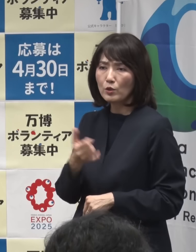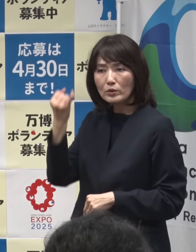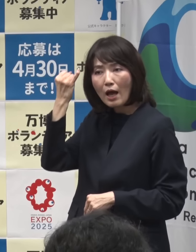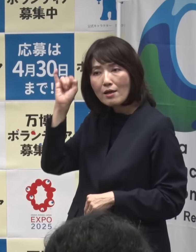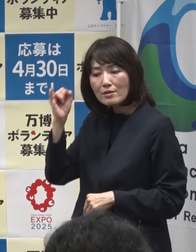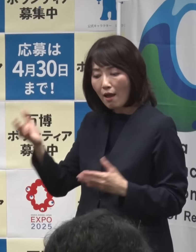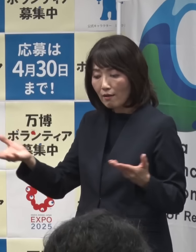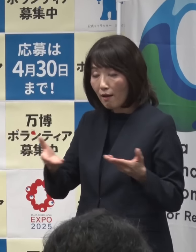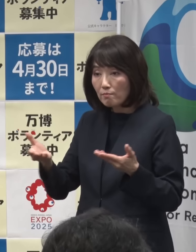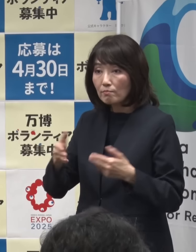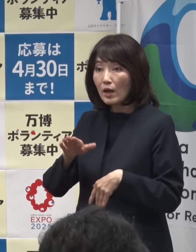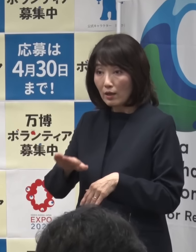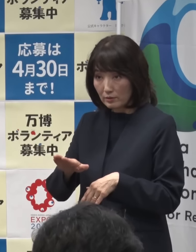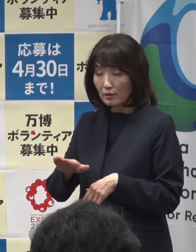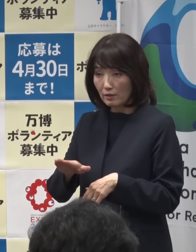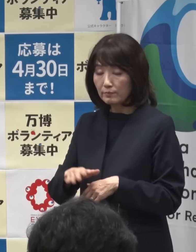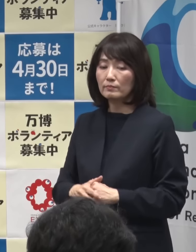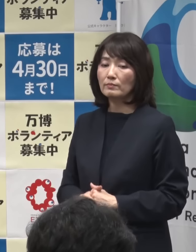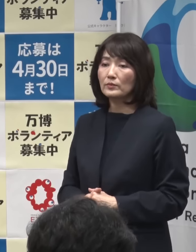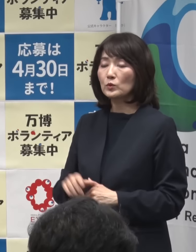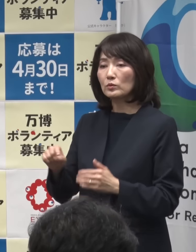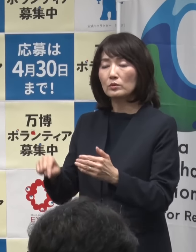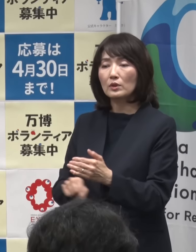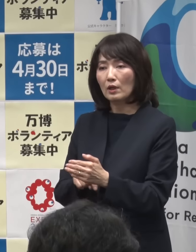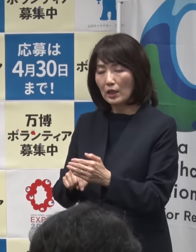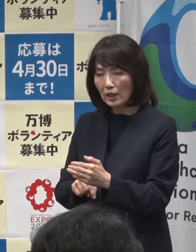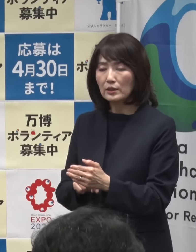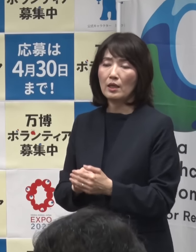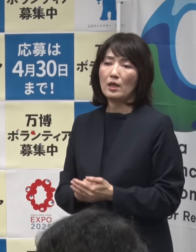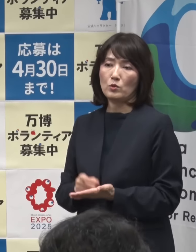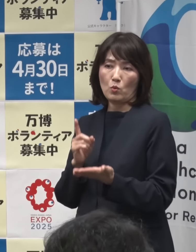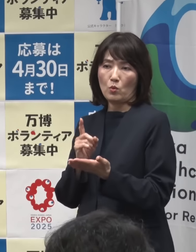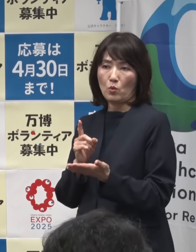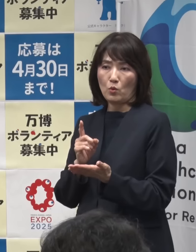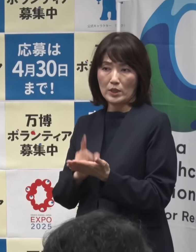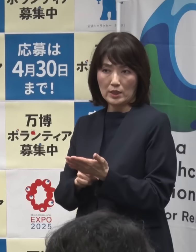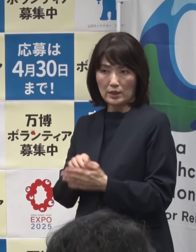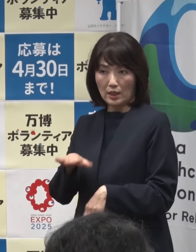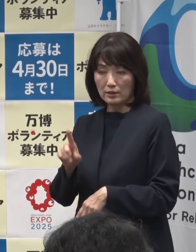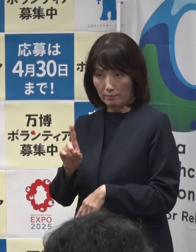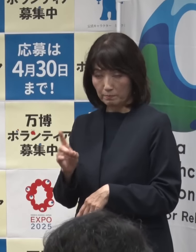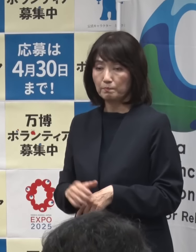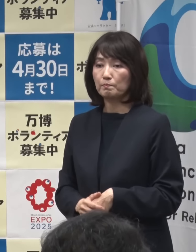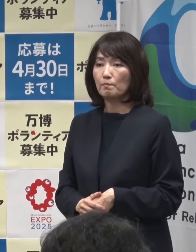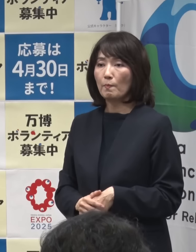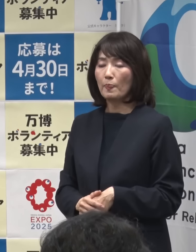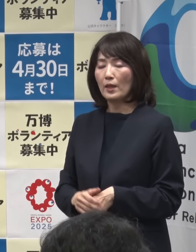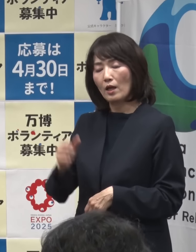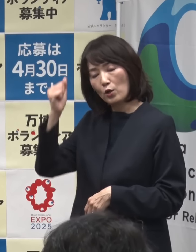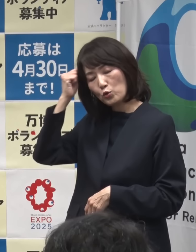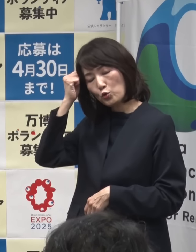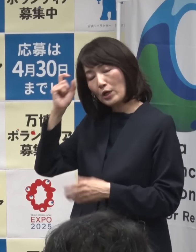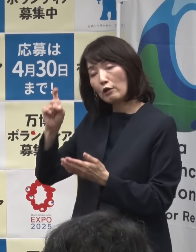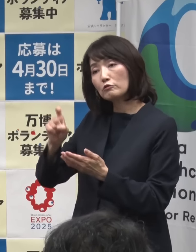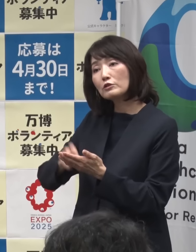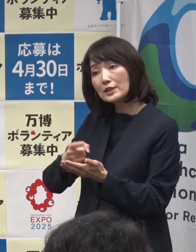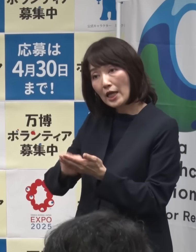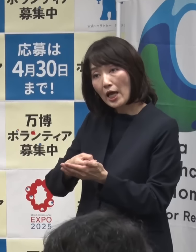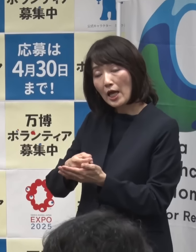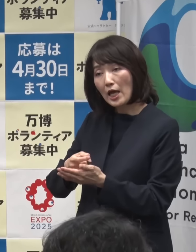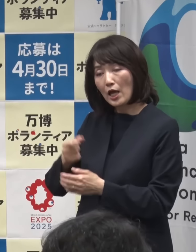見が出てたというふうに承知しております。でその中でやっぱり指摘の中で あったのも、その宿泊税という制度